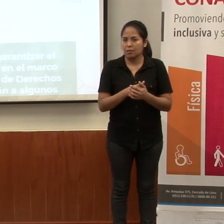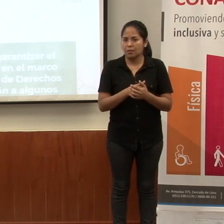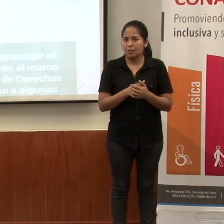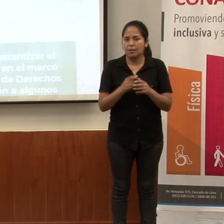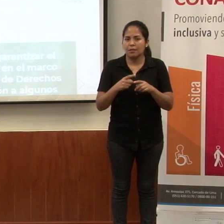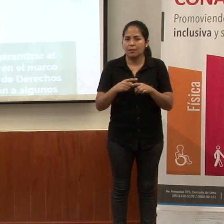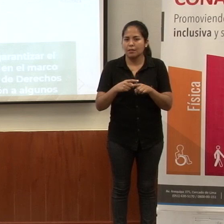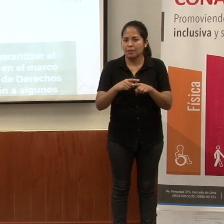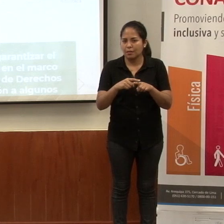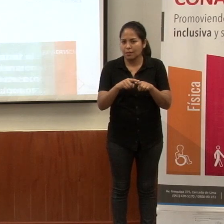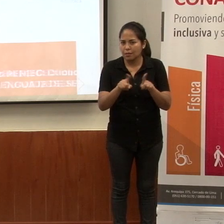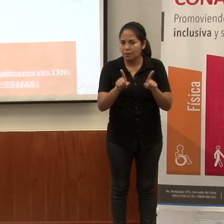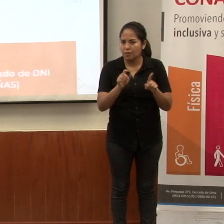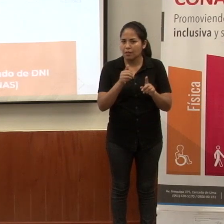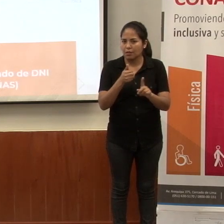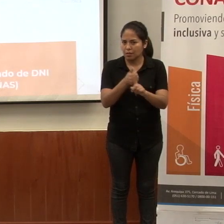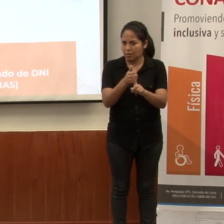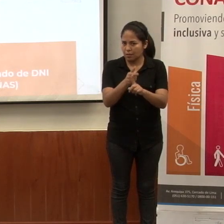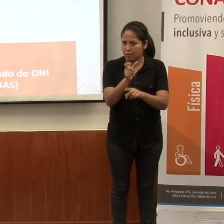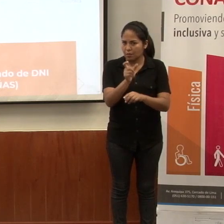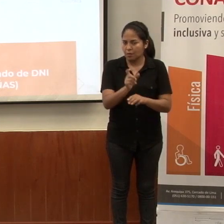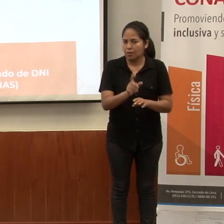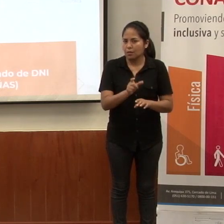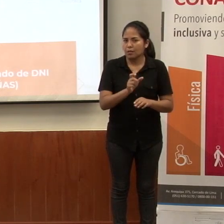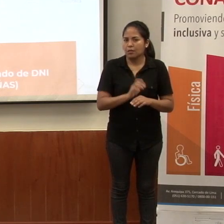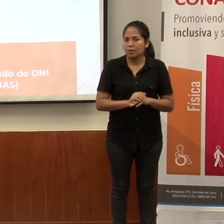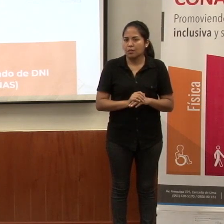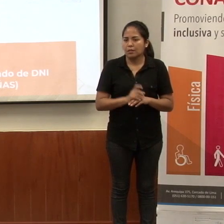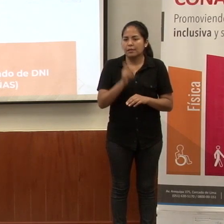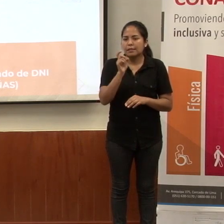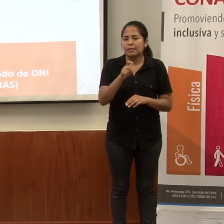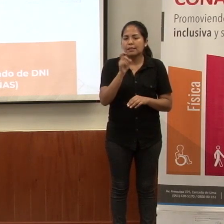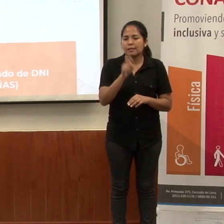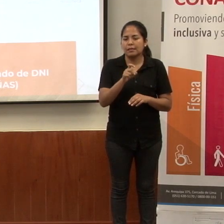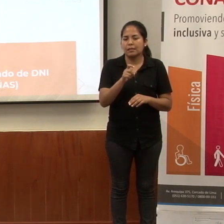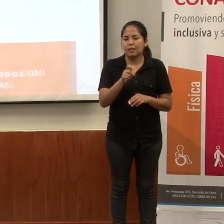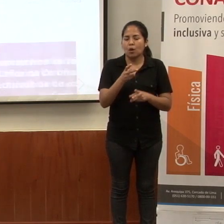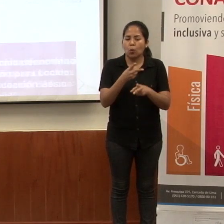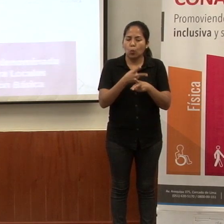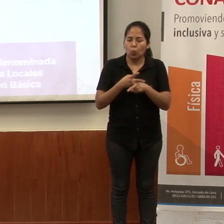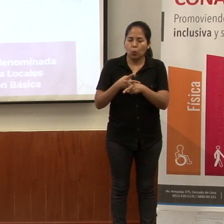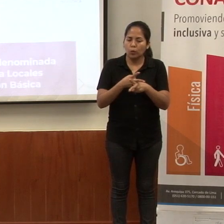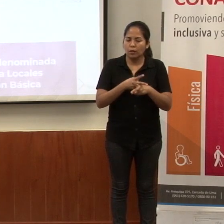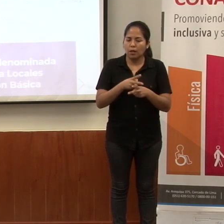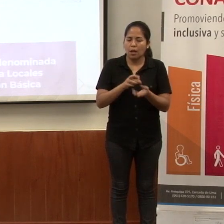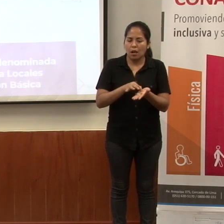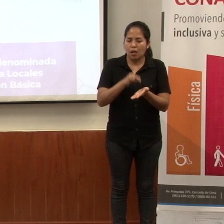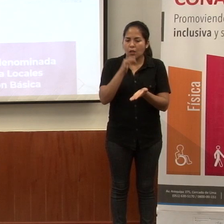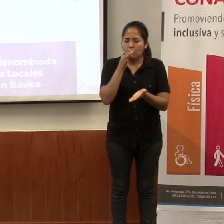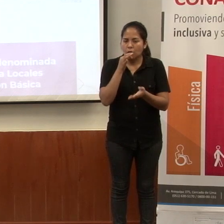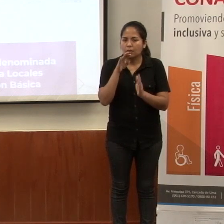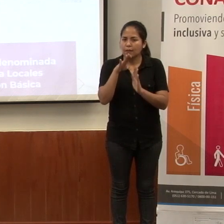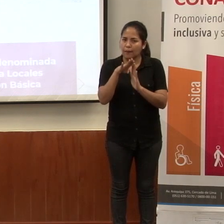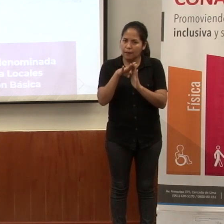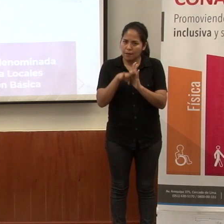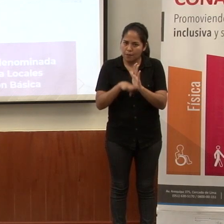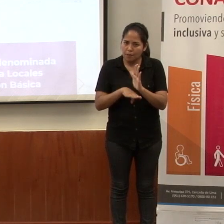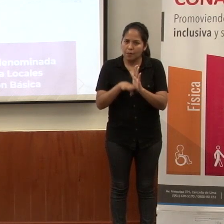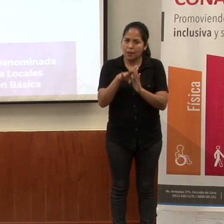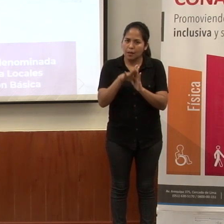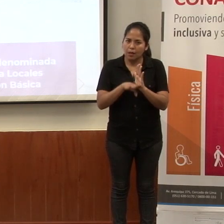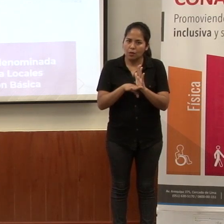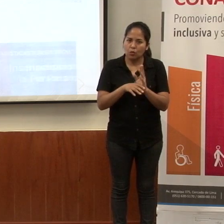¿no? Y ahí lo que se requiere es efectivamente ajuste de dosis, eso es verdad, y una